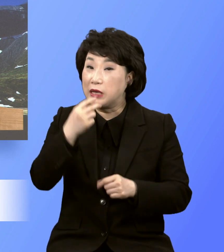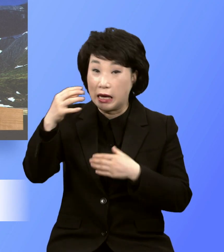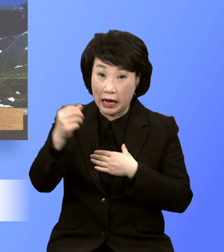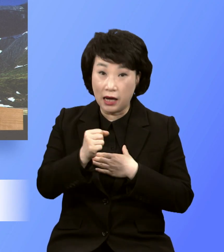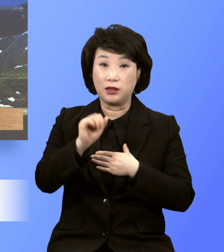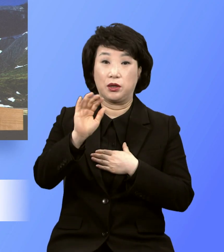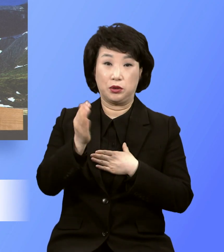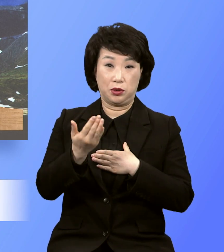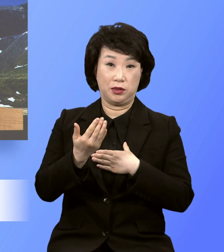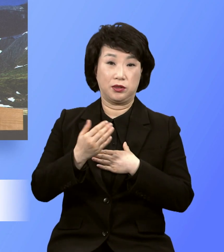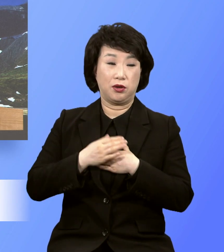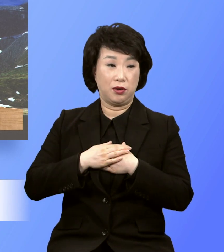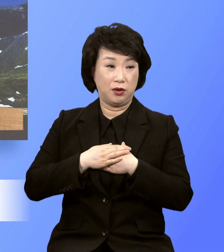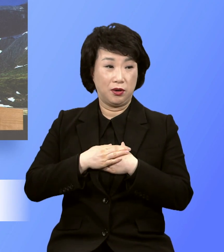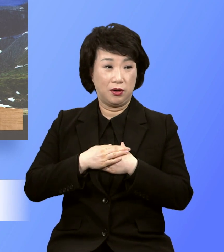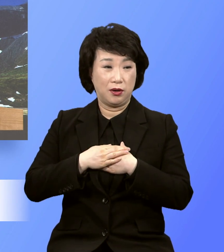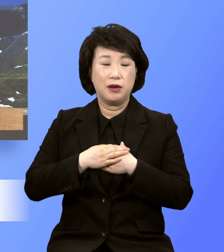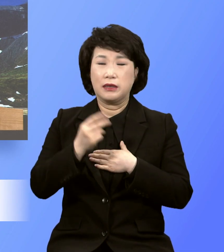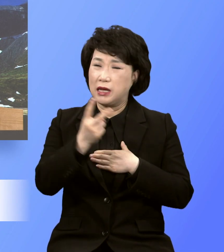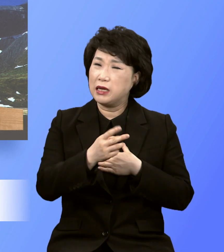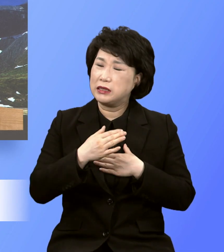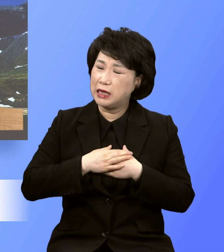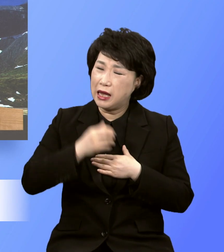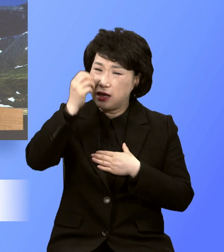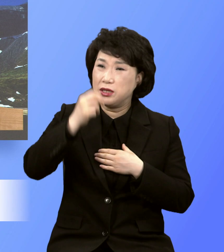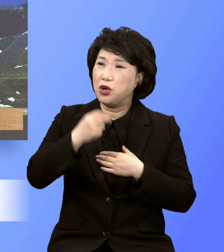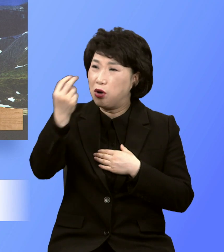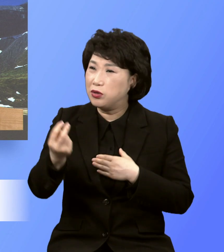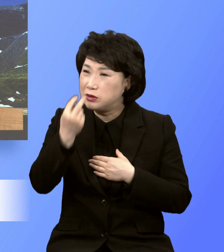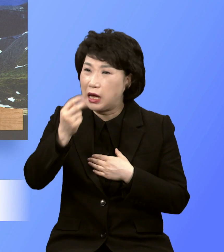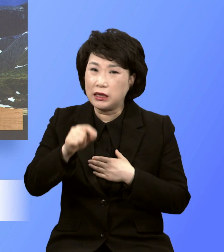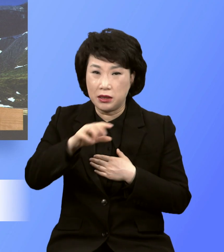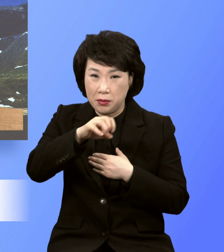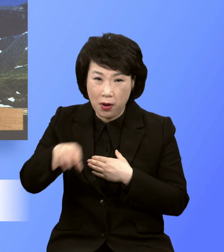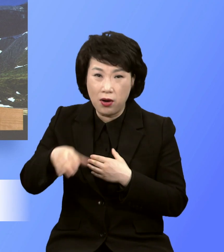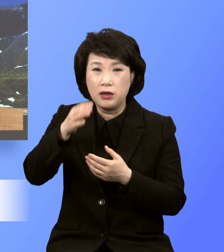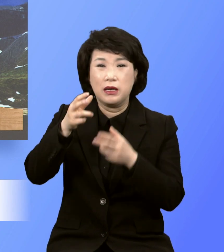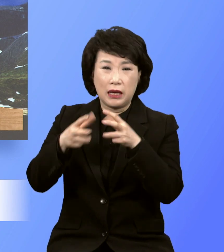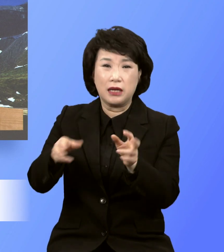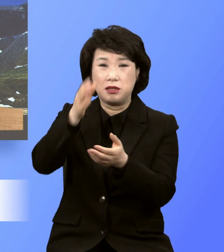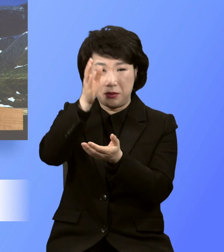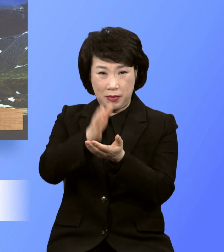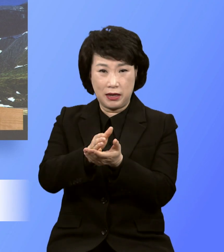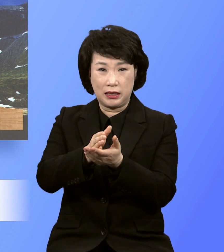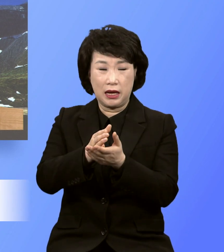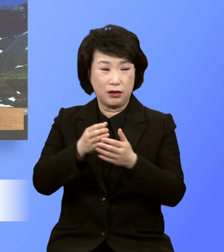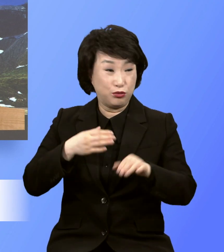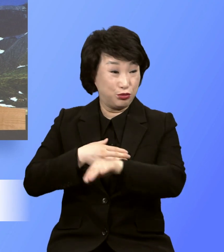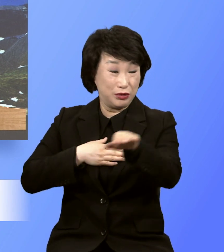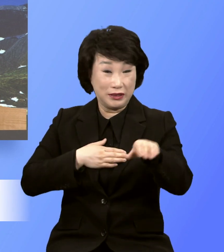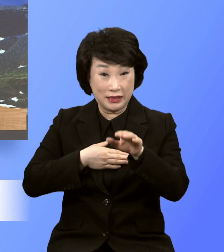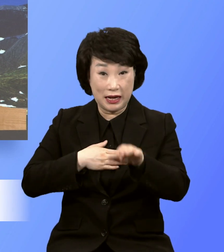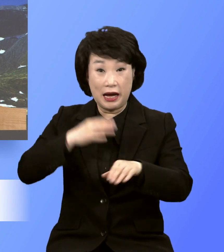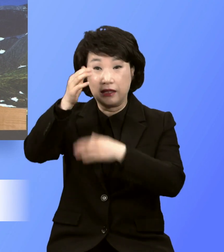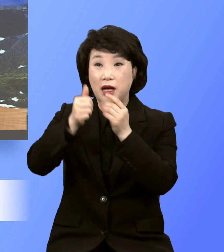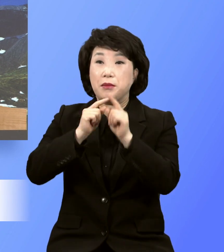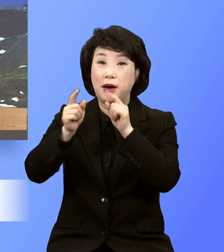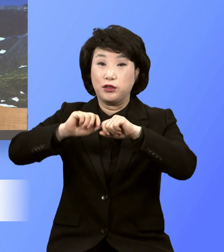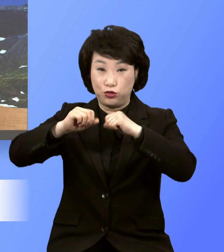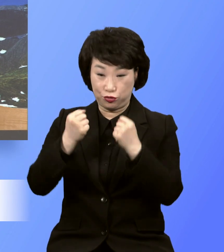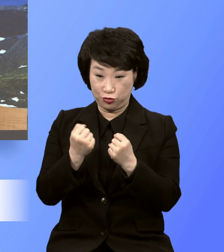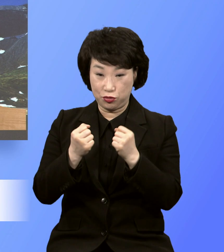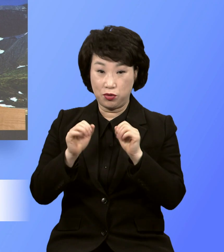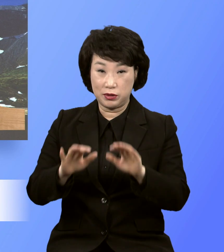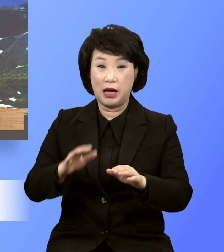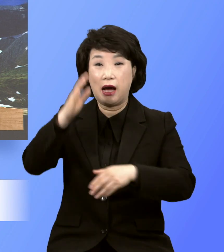얻게 되었으니 다시는 내 영생에 파괴범이 되지 않기 위해서 하나님 말씀에